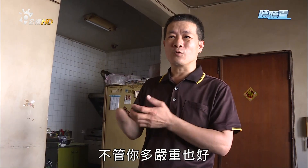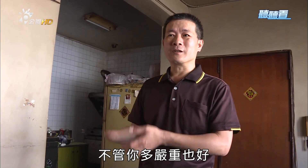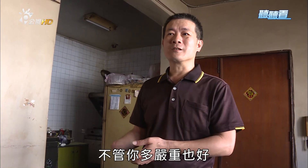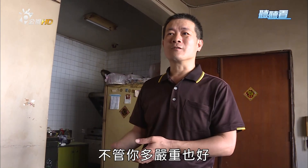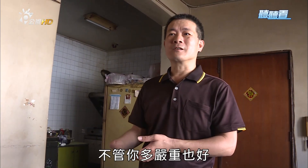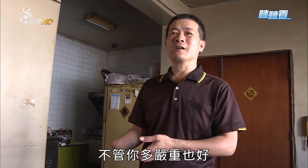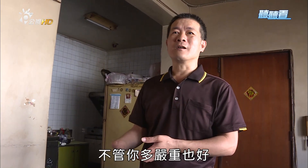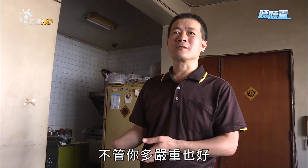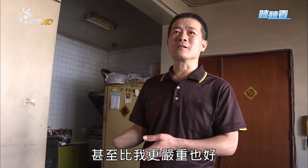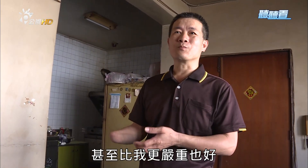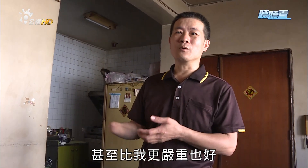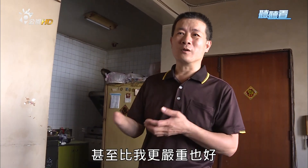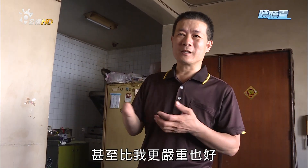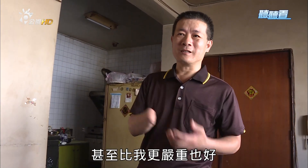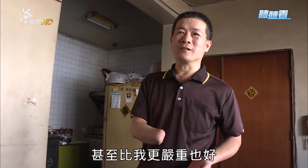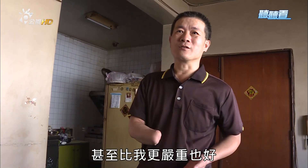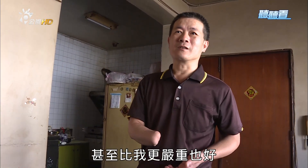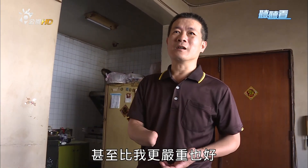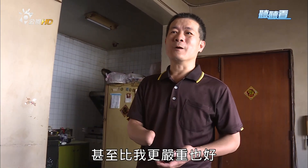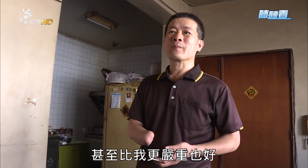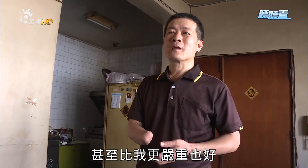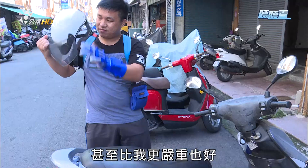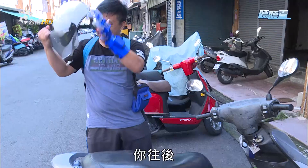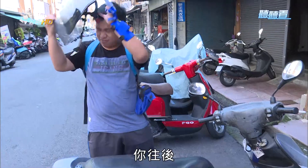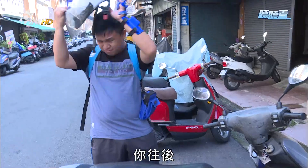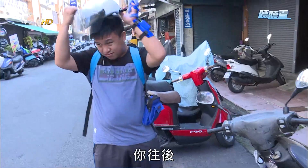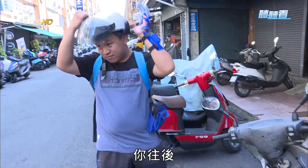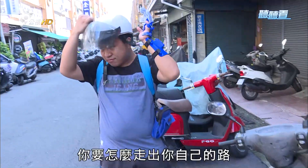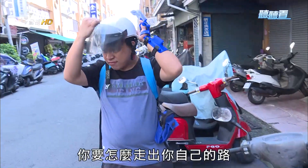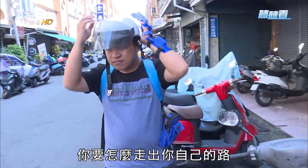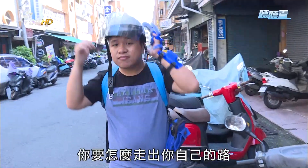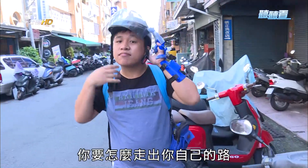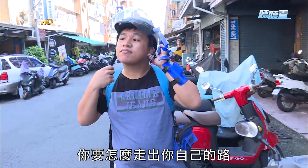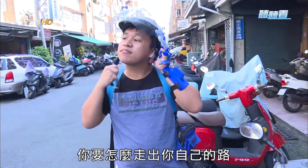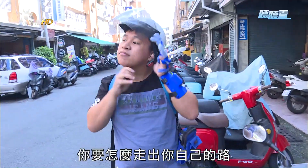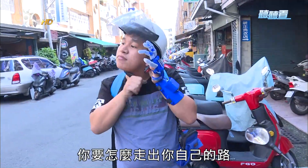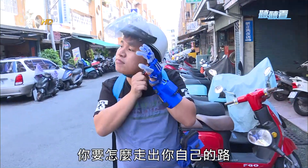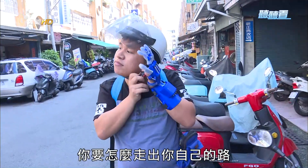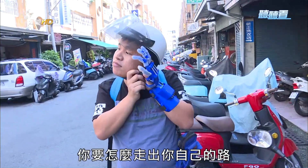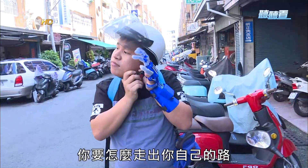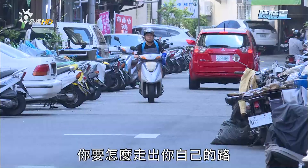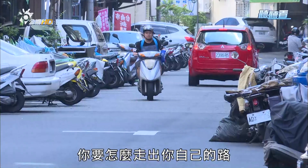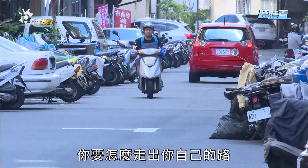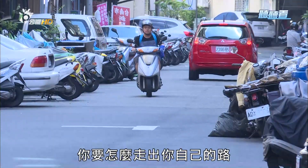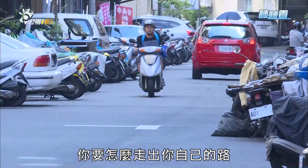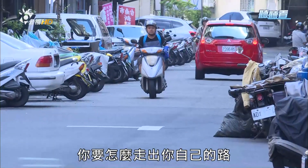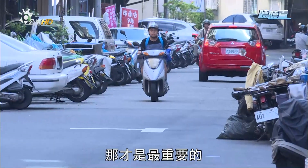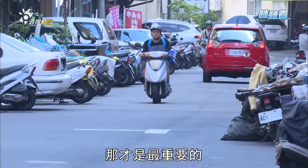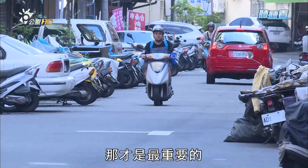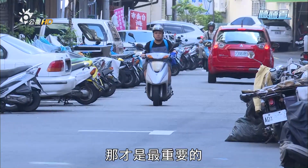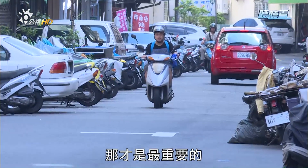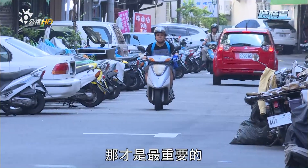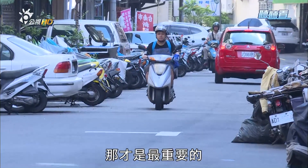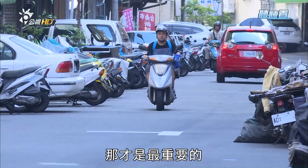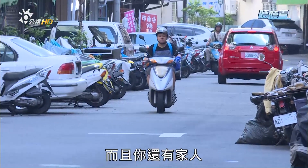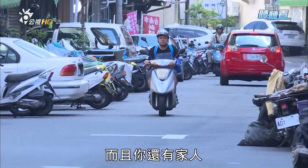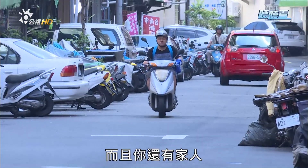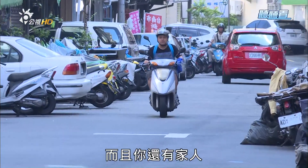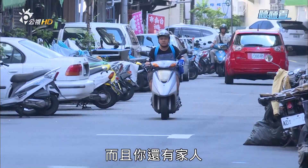严重也好，甚至比我更严重也好，你往后你要怎么走出你自己的路，那才是最重要的，而且你还